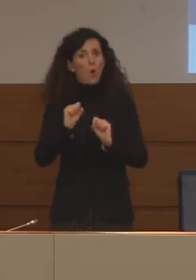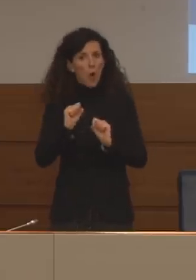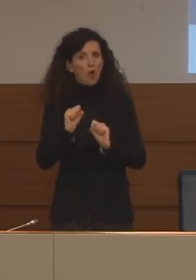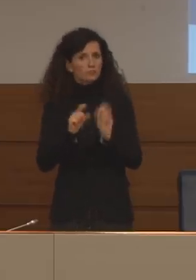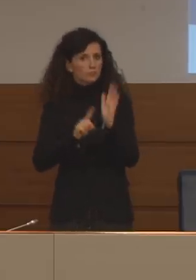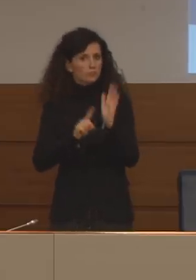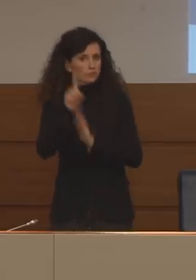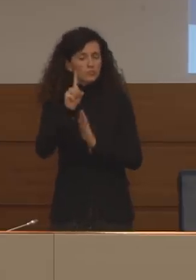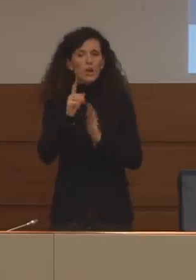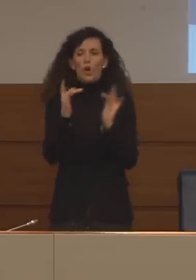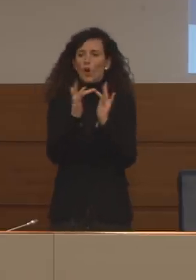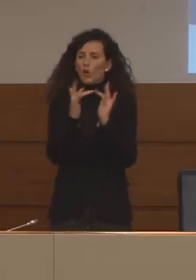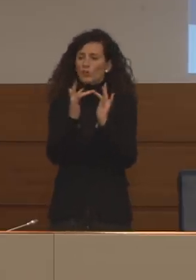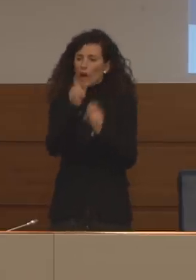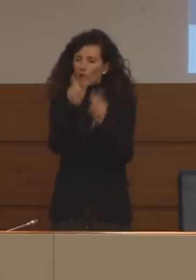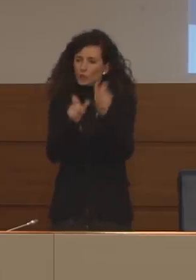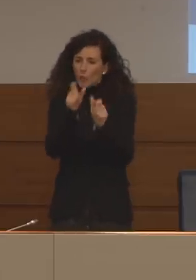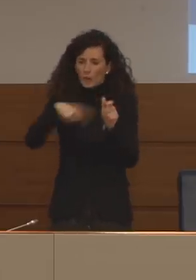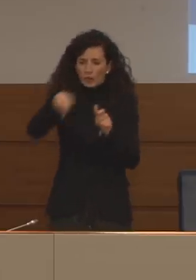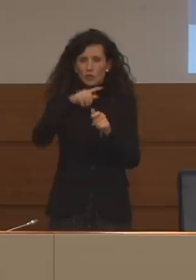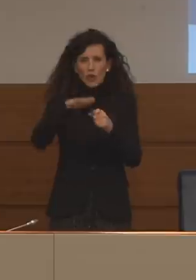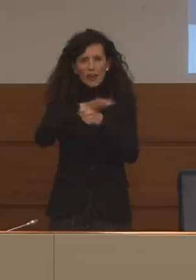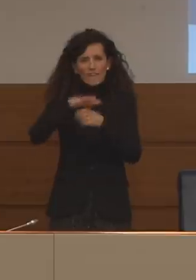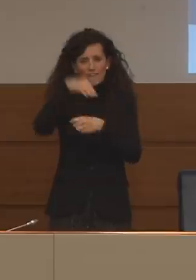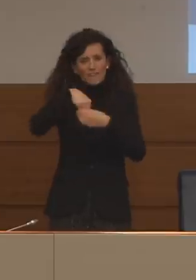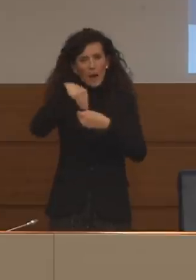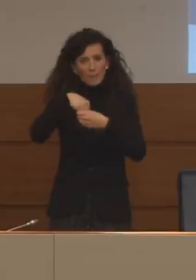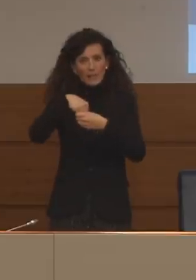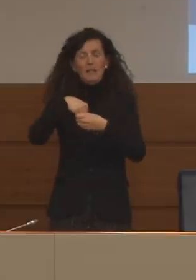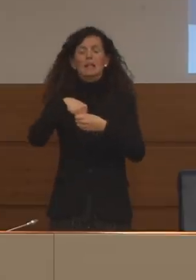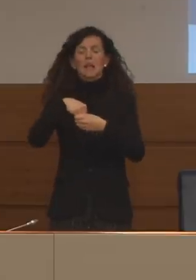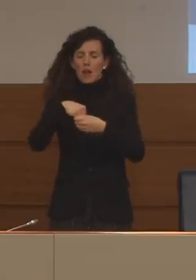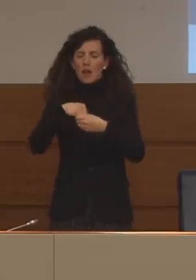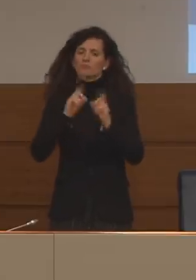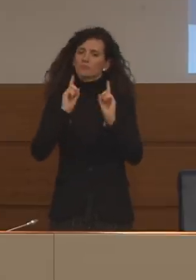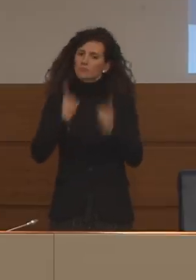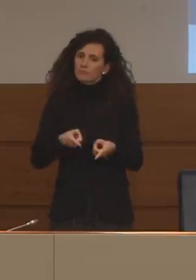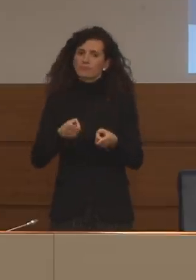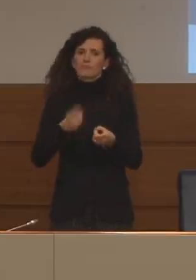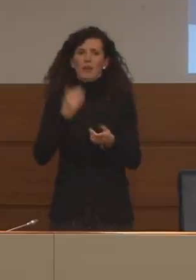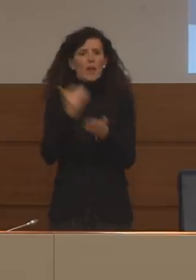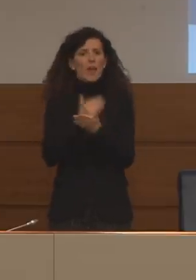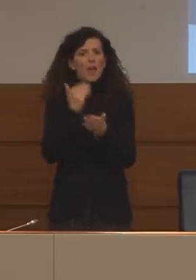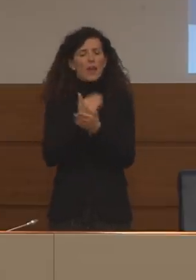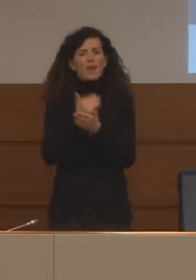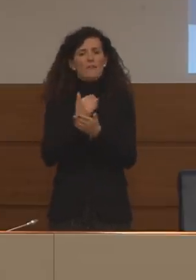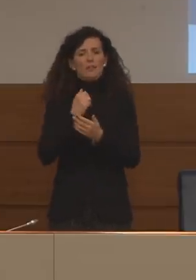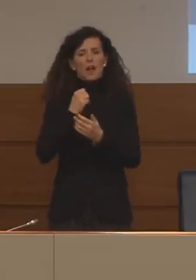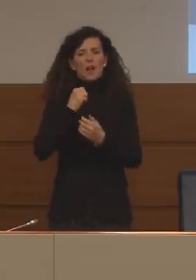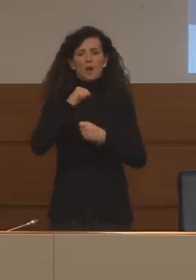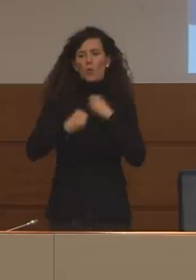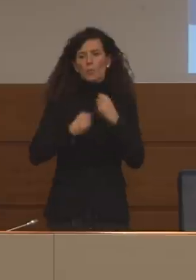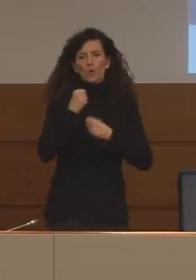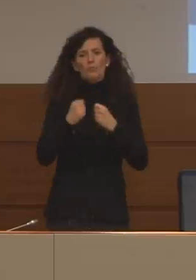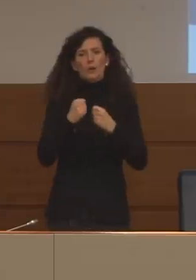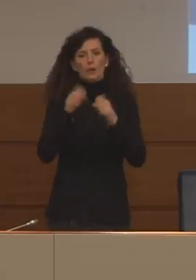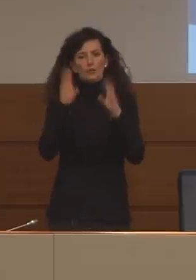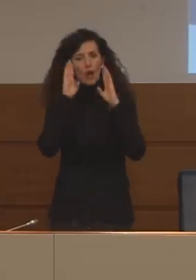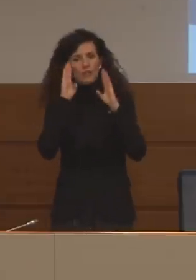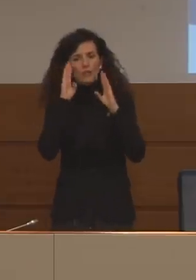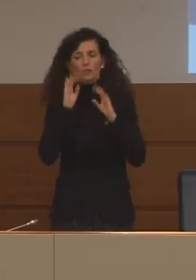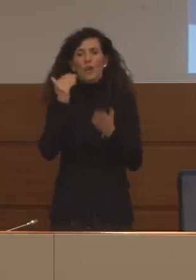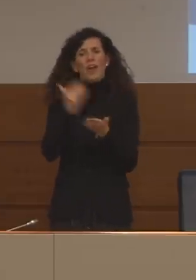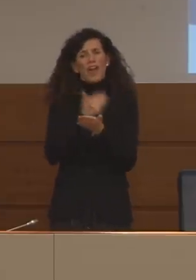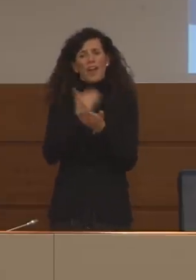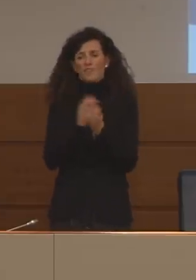è decisivo anche questo comportamento per evitare la trasmissione del virus